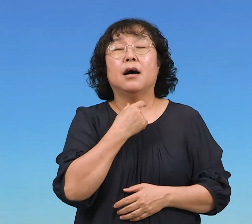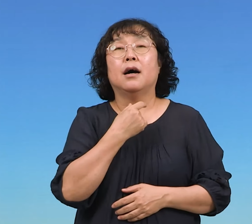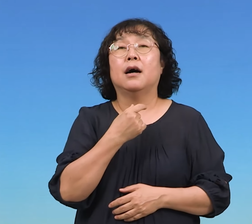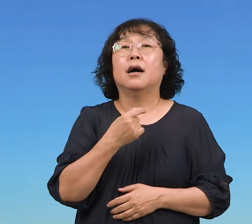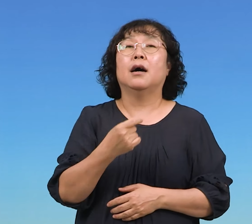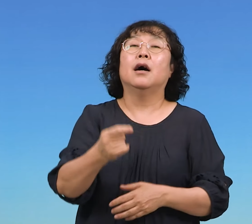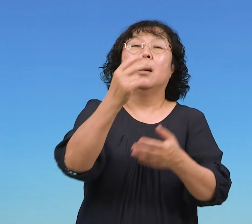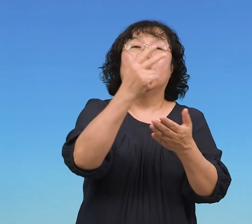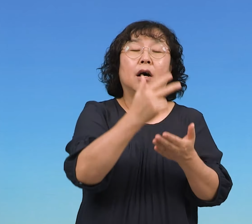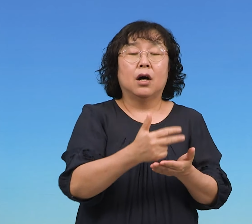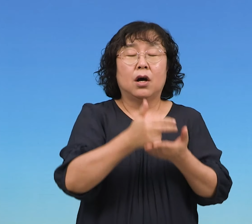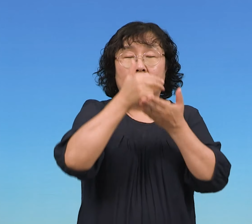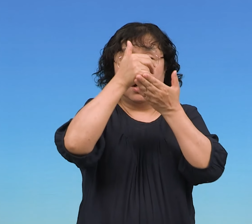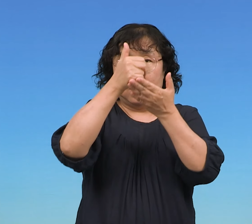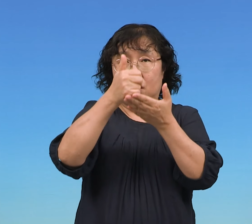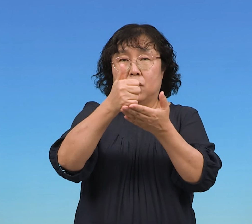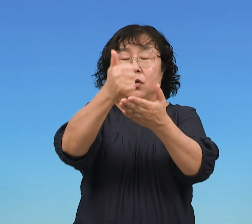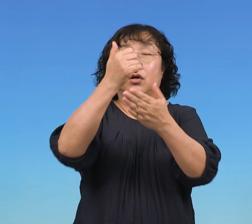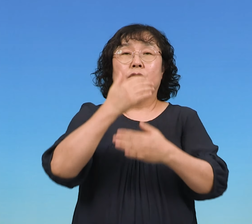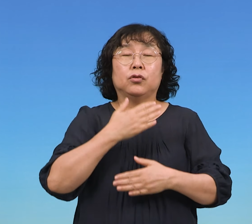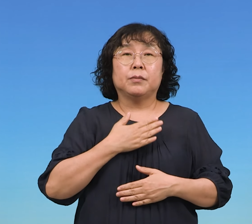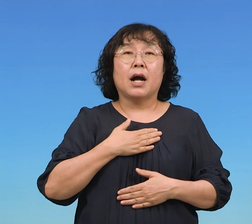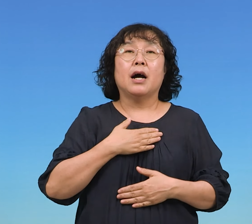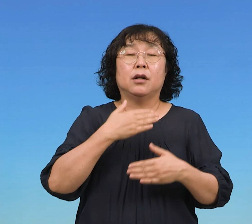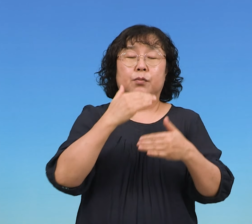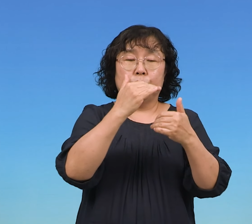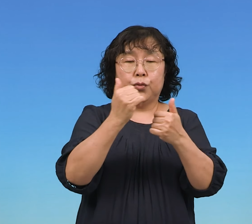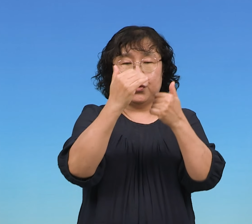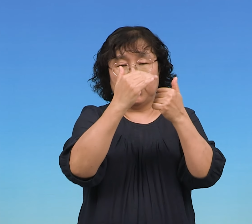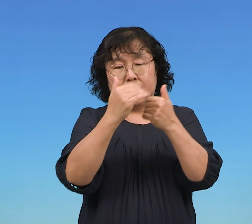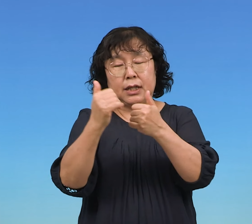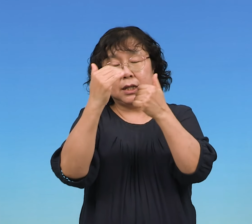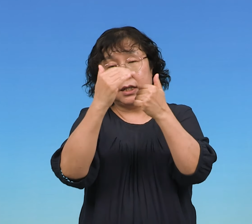왜 나아갔다고요? 간단합니다. 주님 나를 부르시니.